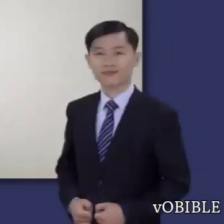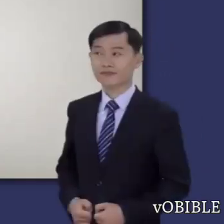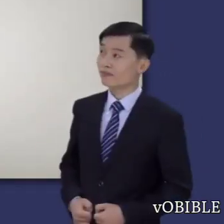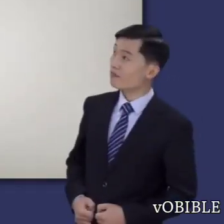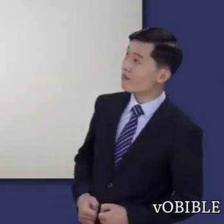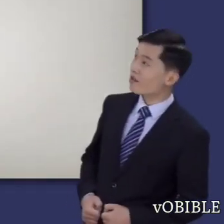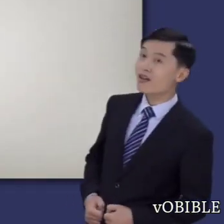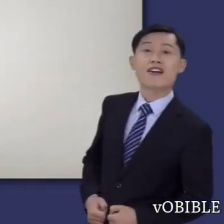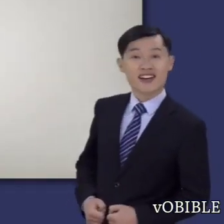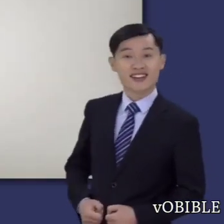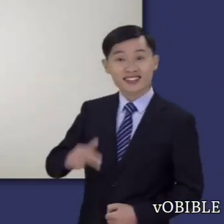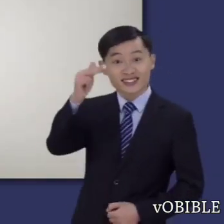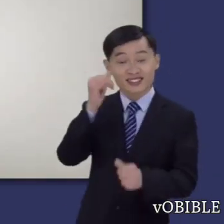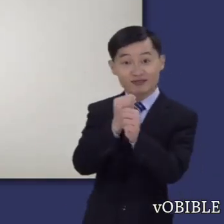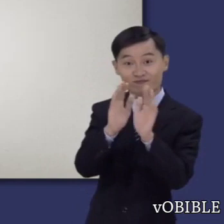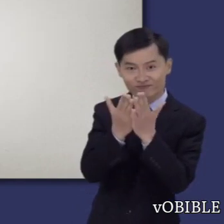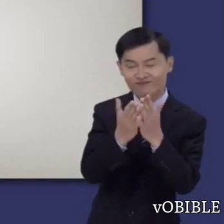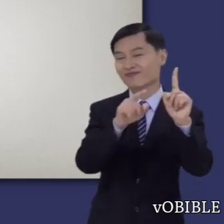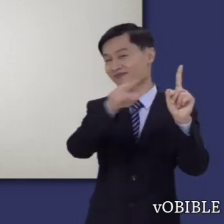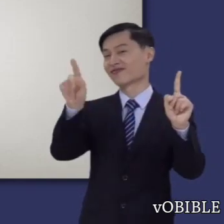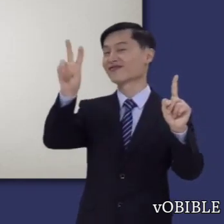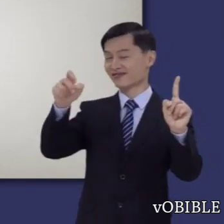了。《使徒行传》一共有二十八章。